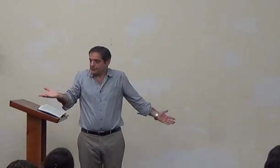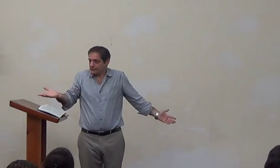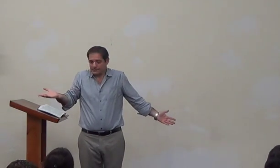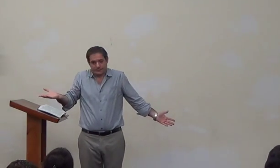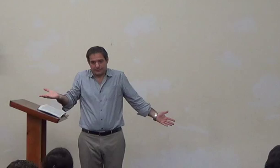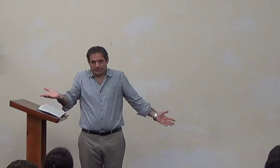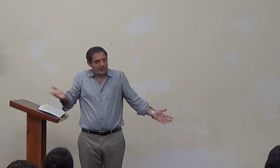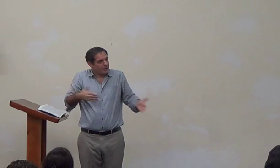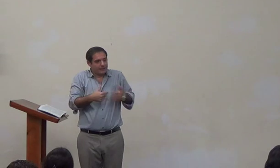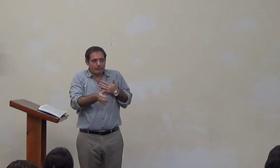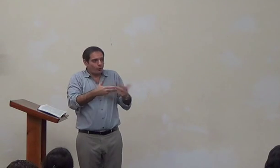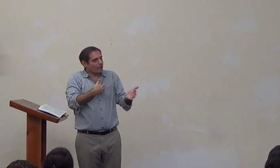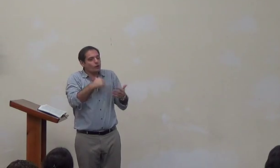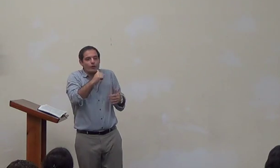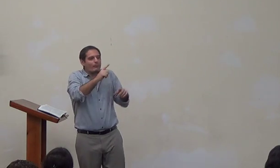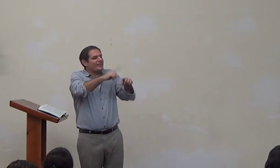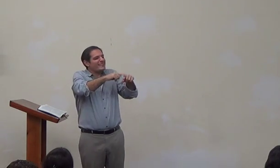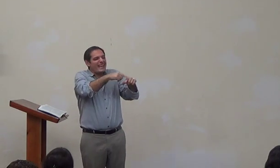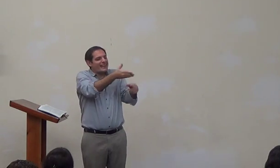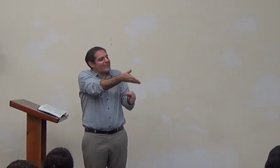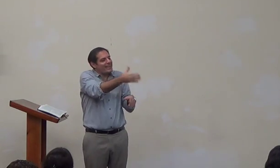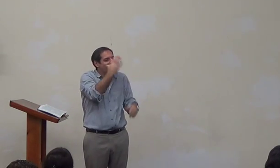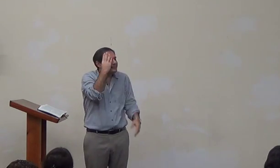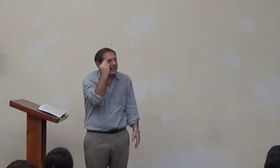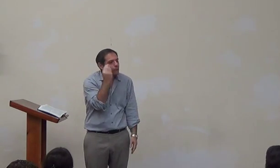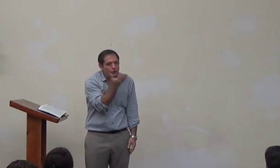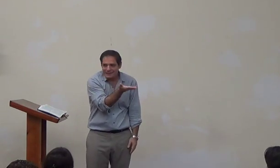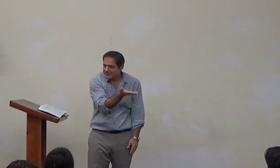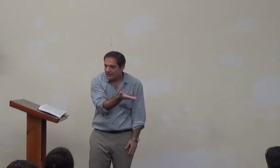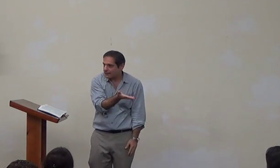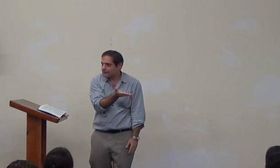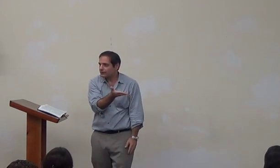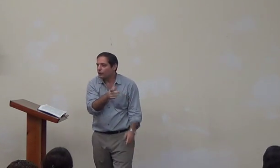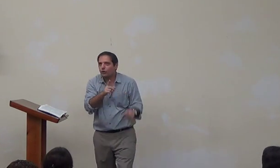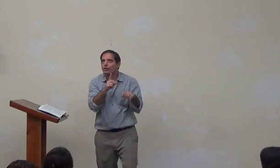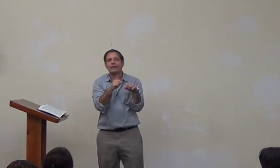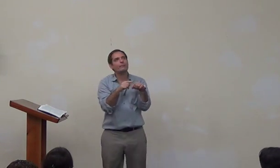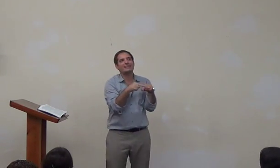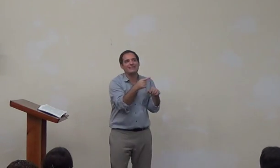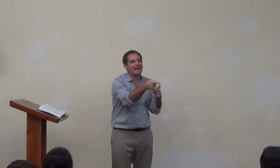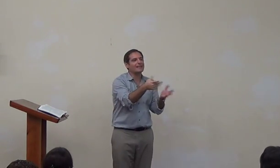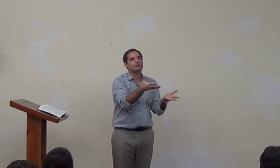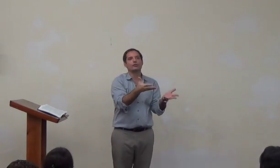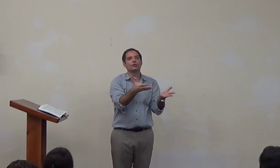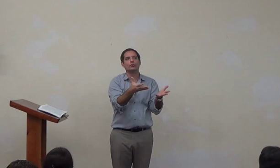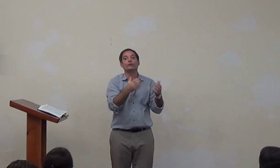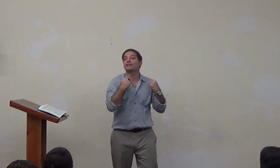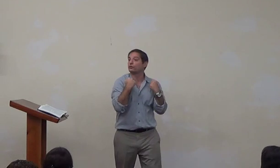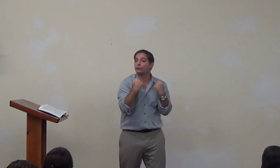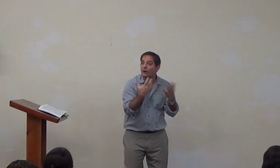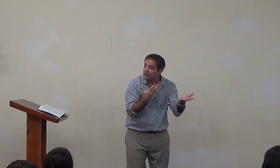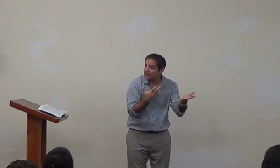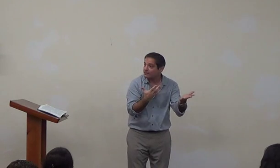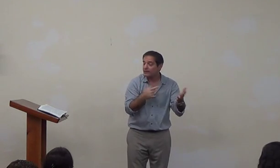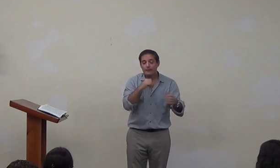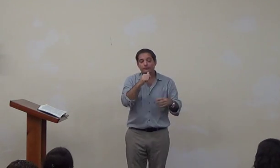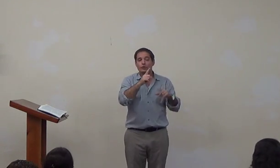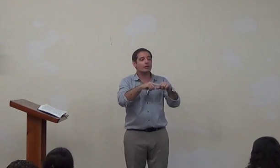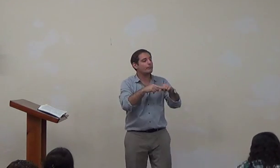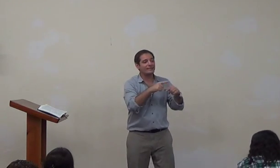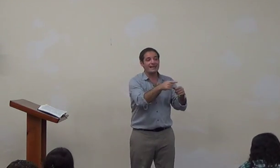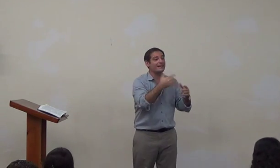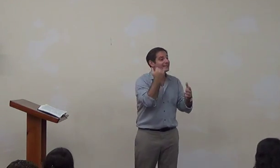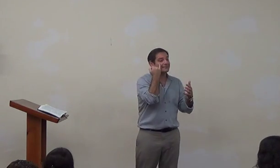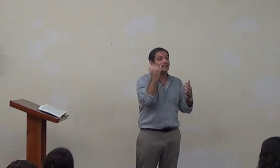Moisés, no importa, no dependía de él, de Moisés, no dependía de sus fuerzas,